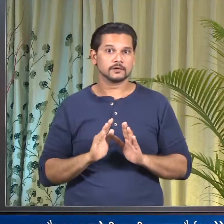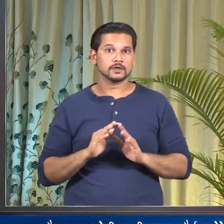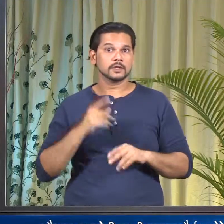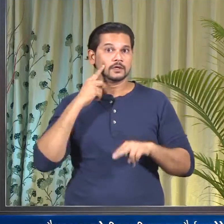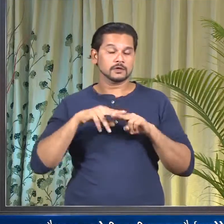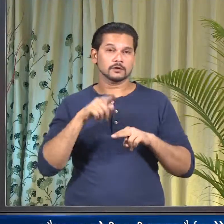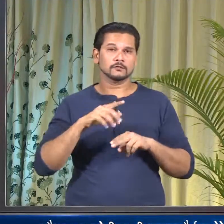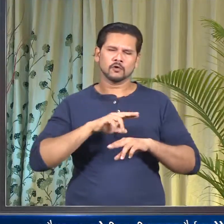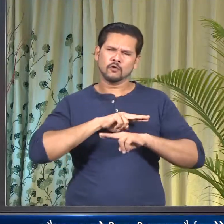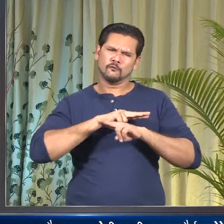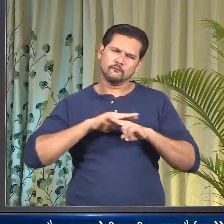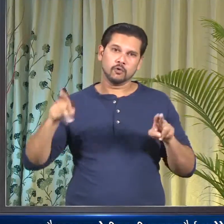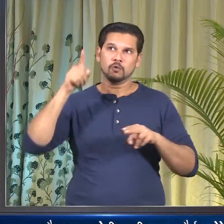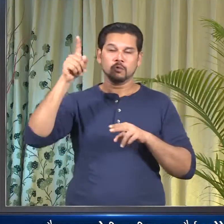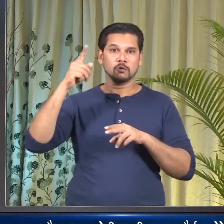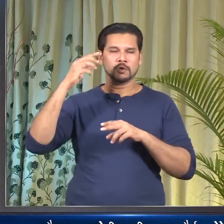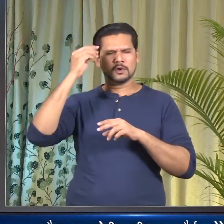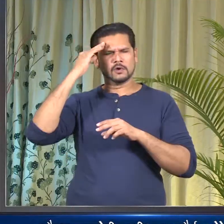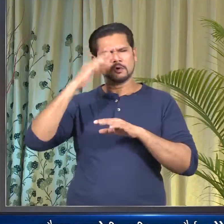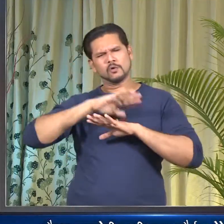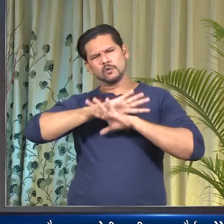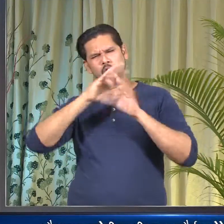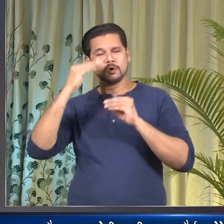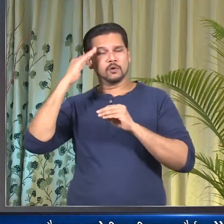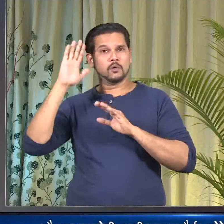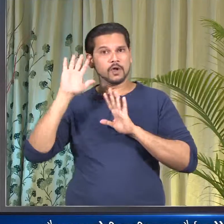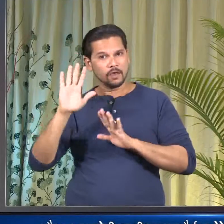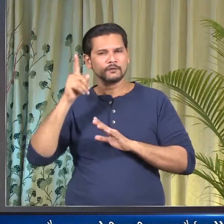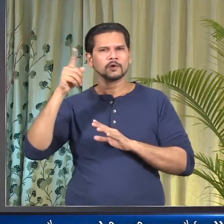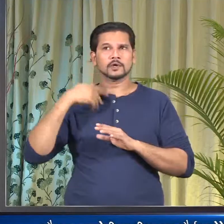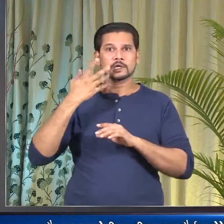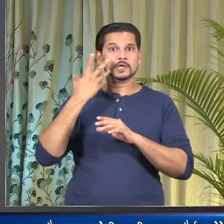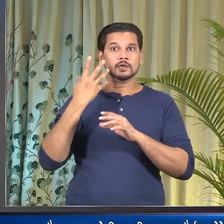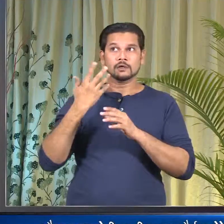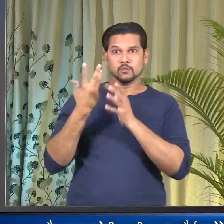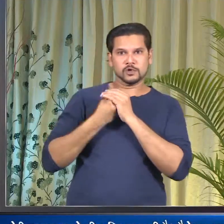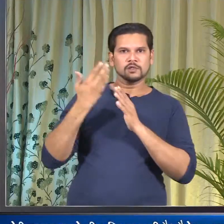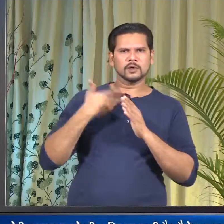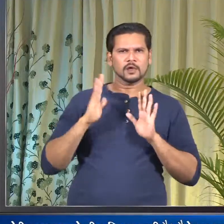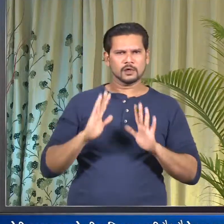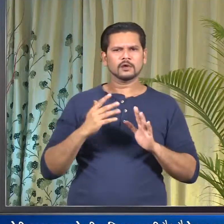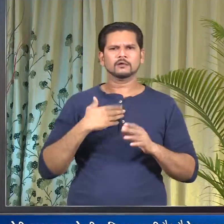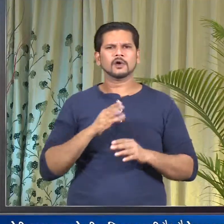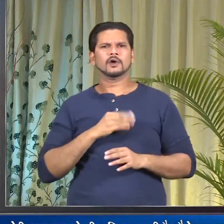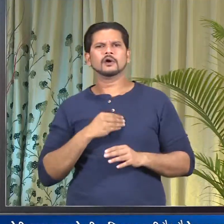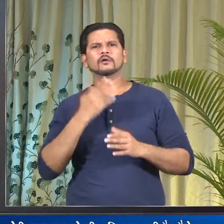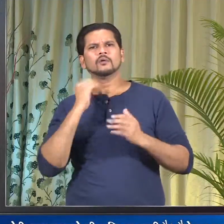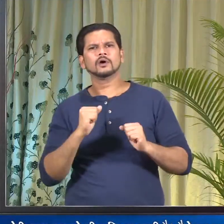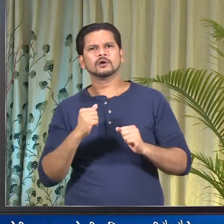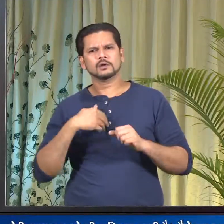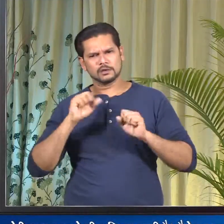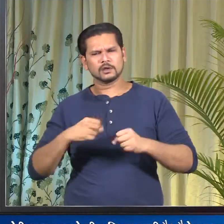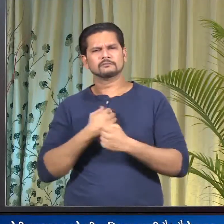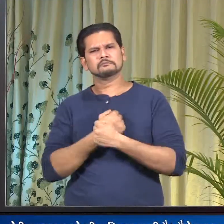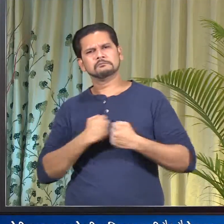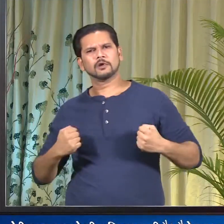अगर वो मेरे साथ है, तो फिर मुझे डरने की सरूरत नहीं, मेरी सामना करने की शक्ति बढ़